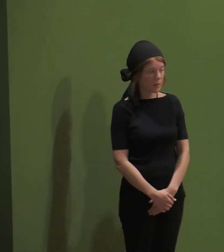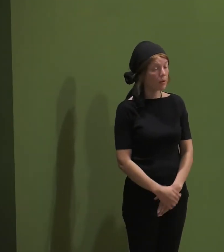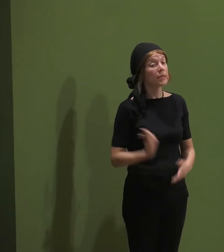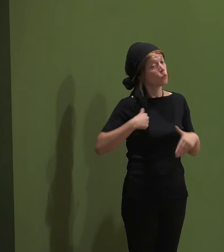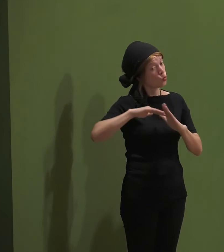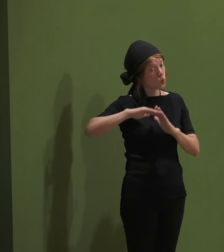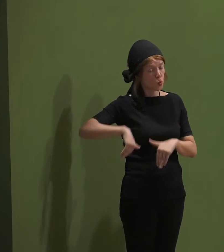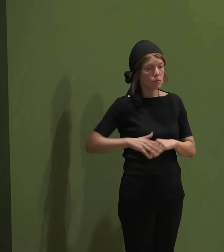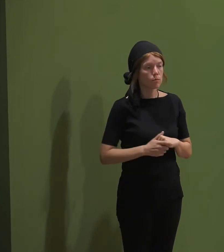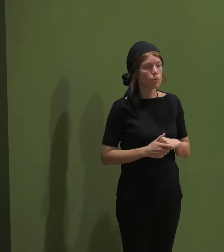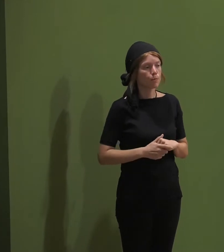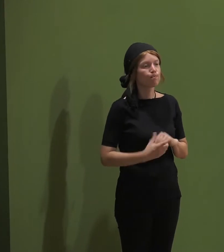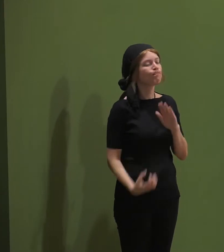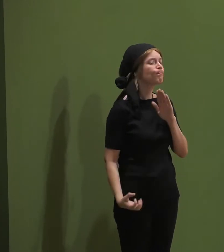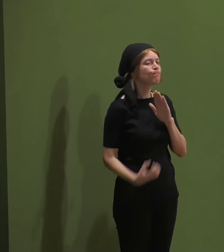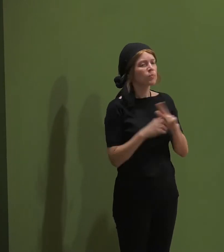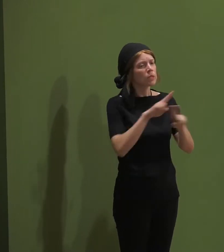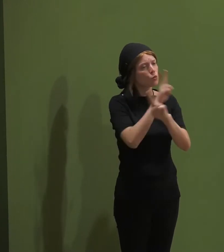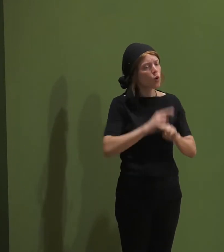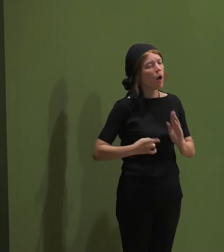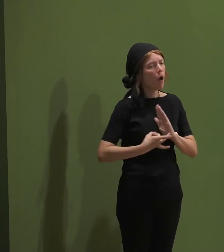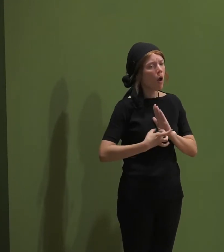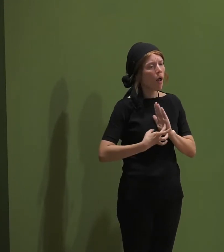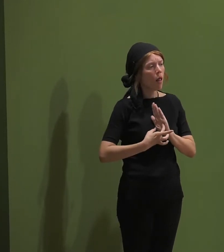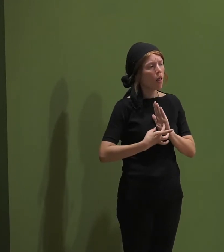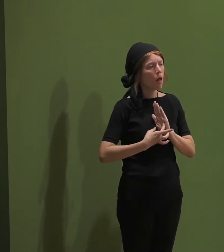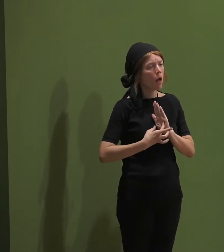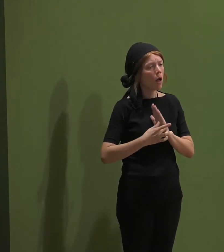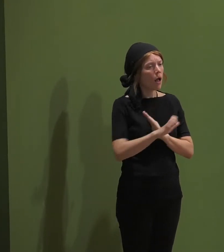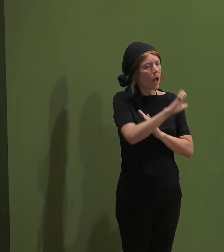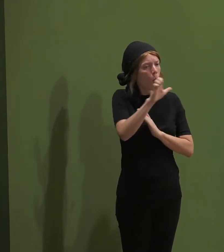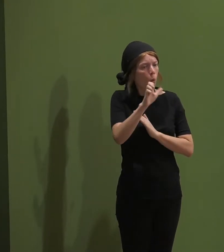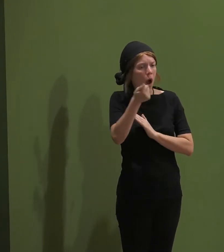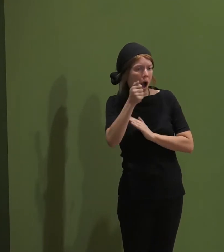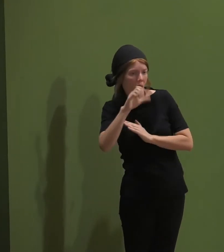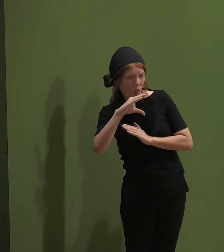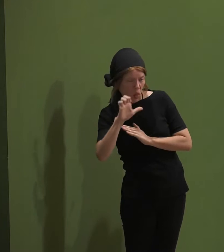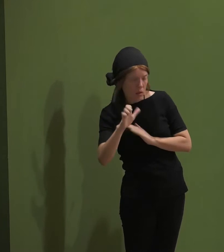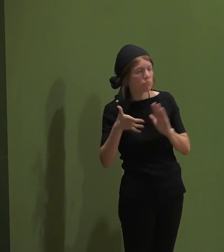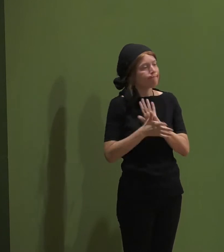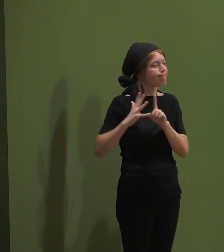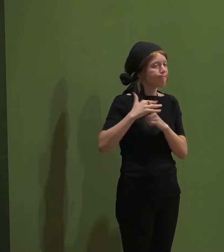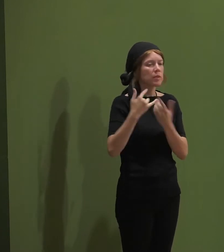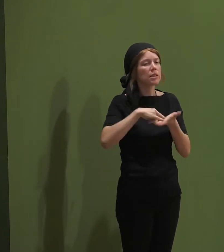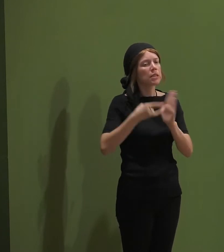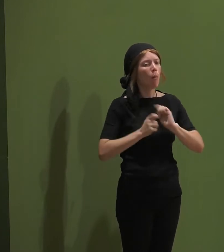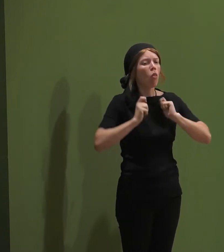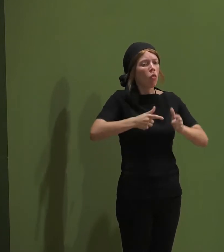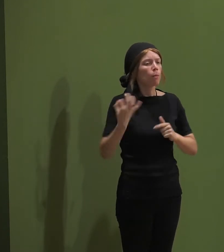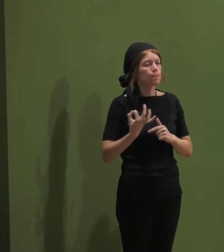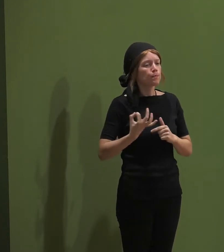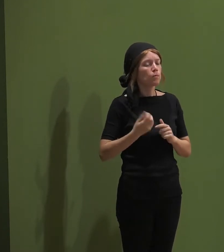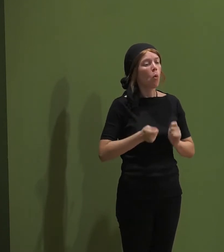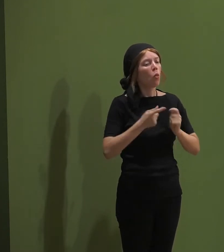Por último, el sello internacional de calidad EUR-ACE es un marco y sistema de acreditación